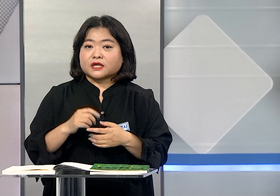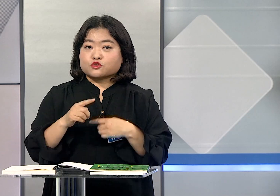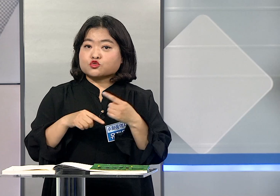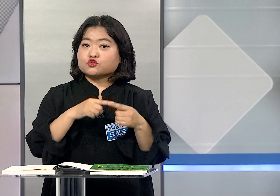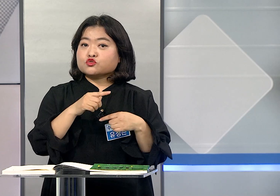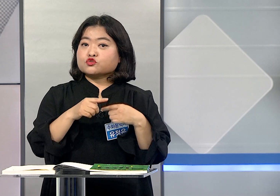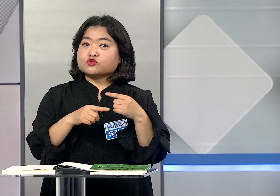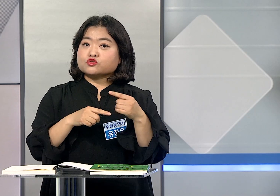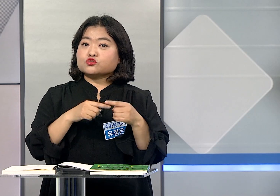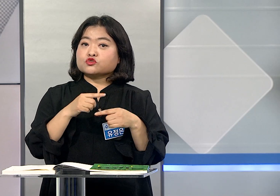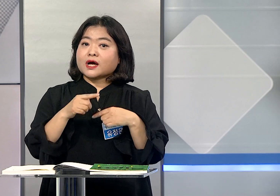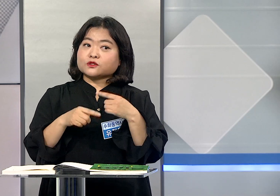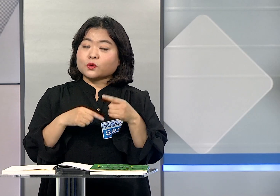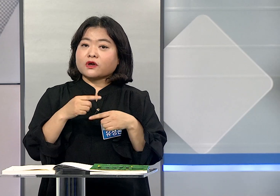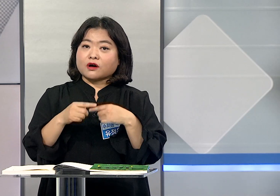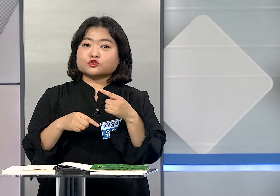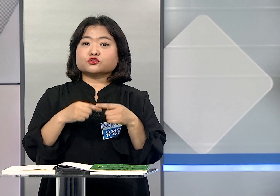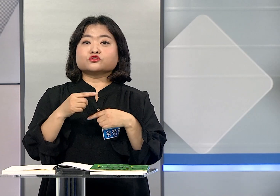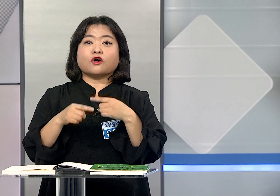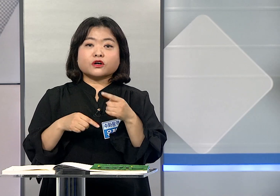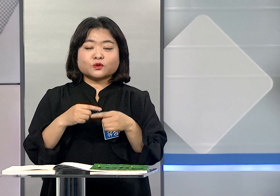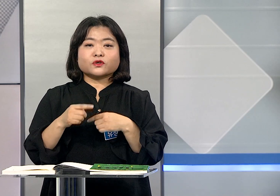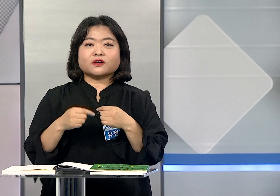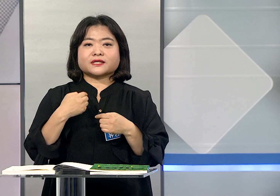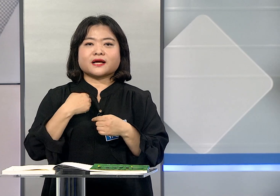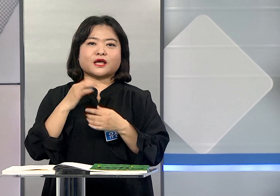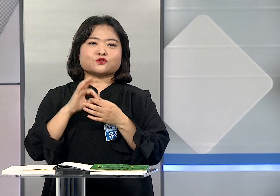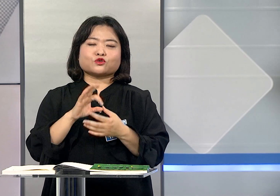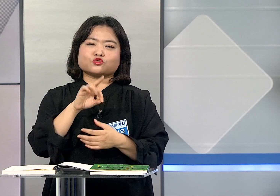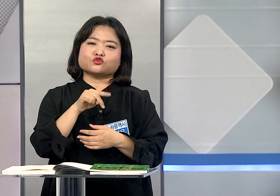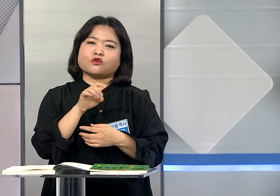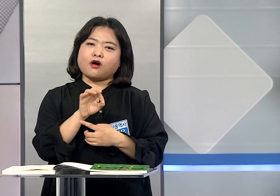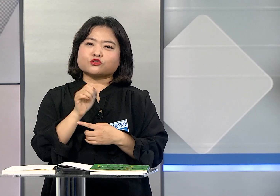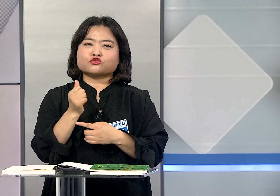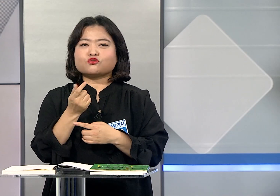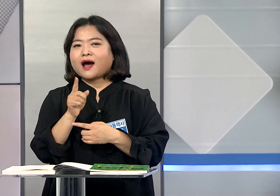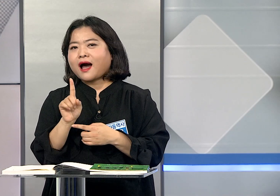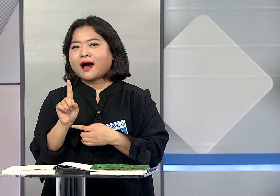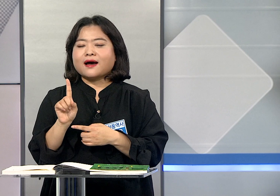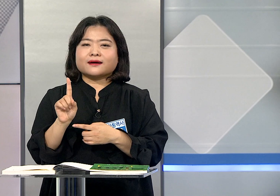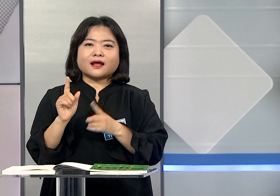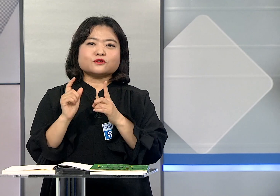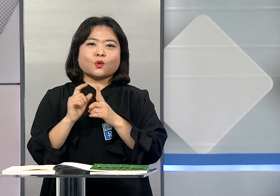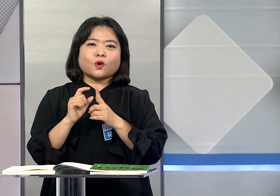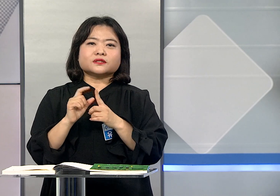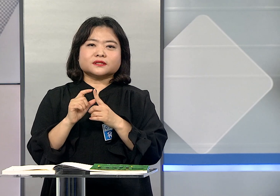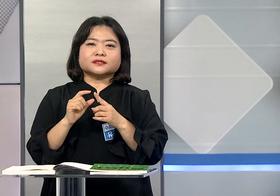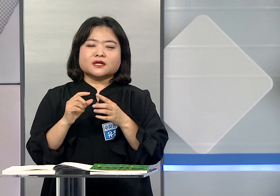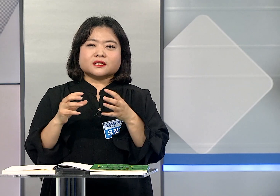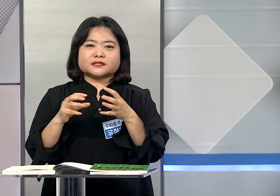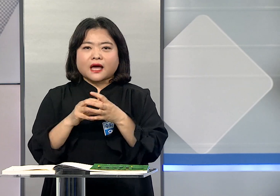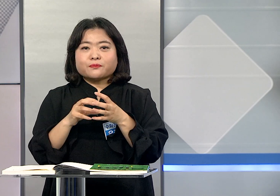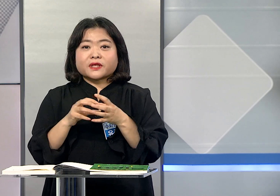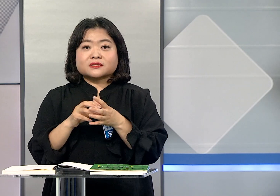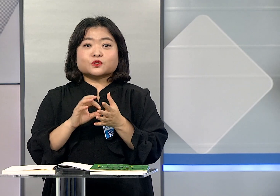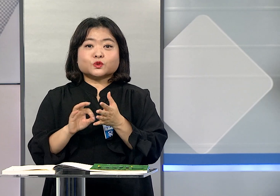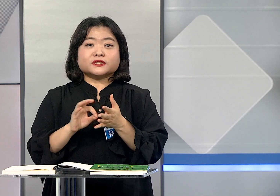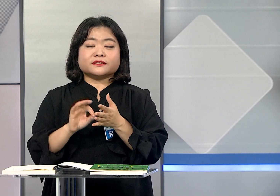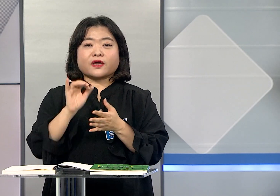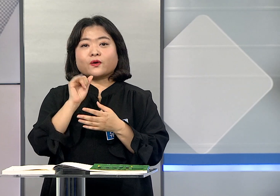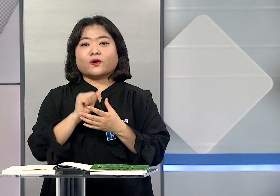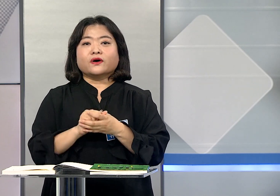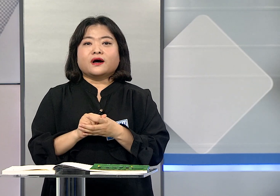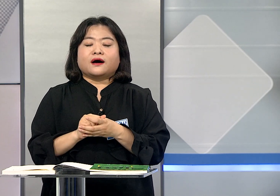그렇다면 이렇게 수화통역, 수어통역, 제가 계속 수어, 수화라는 용어를 지금 함께